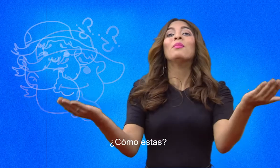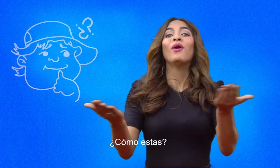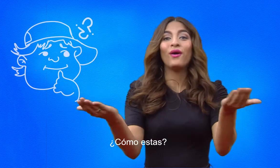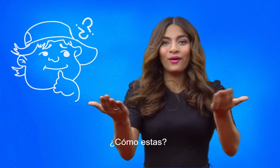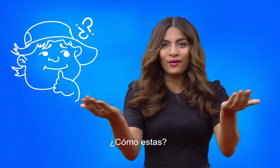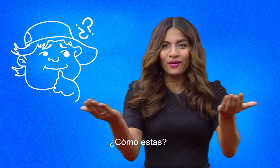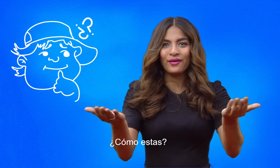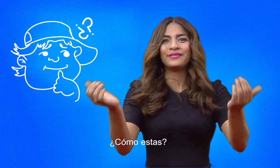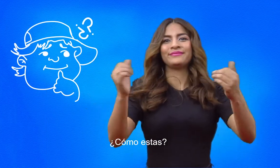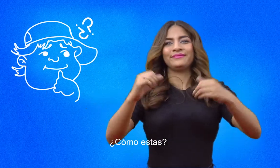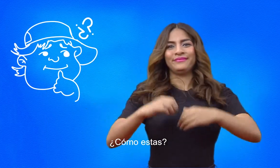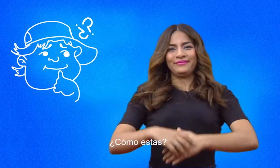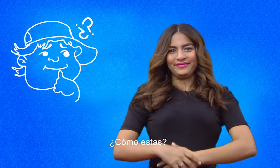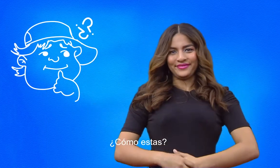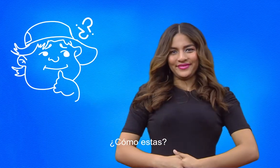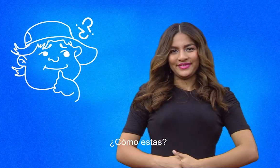¿Cómo estás?